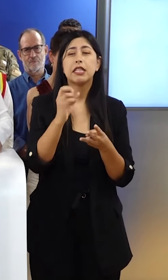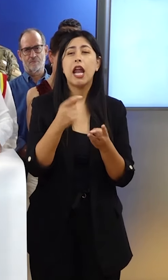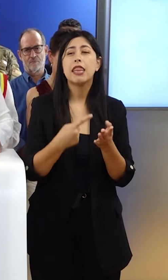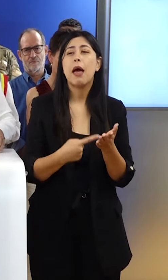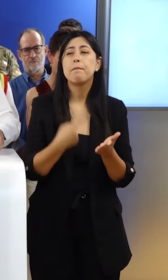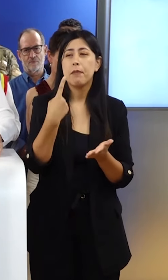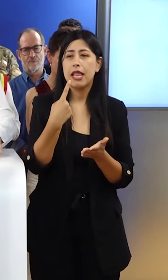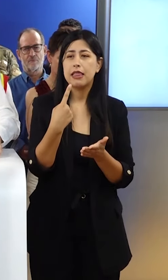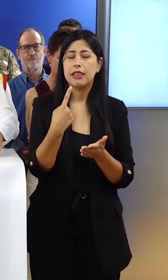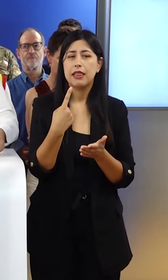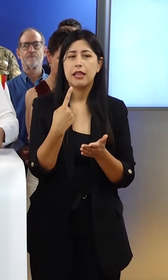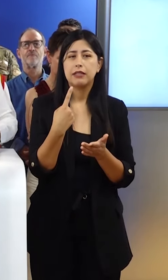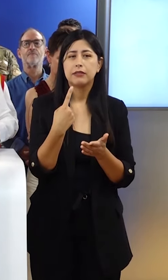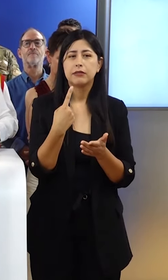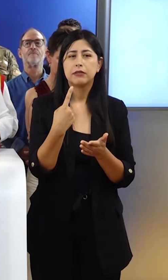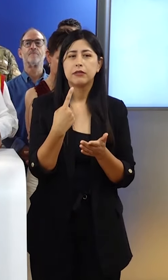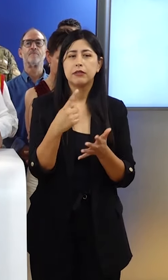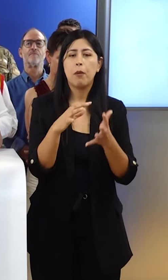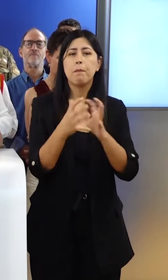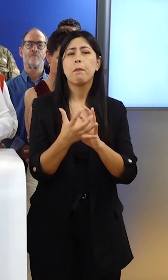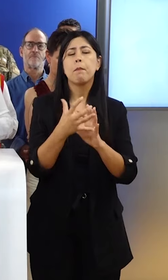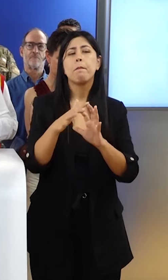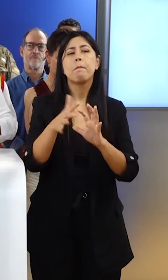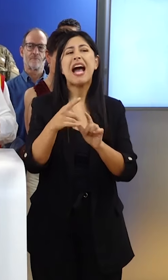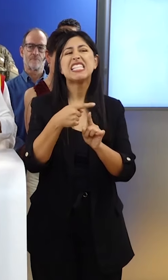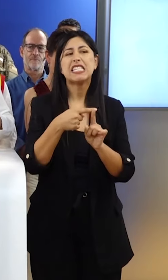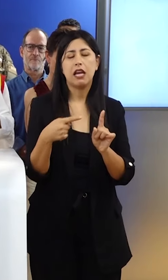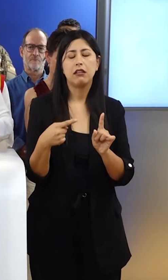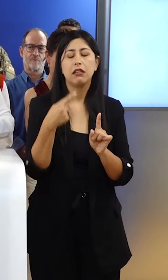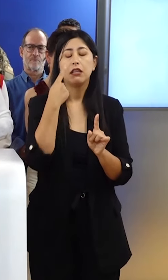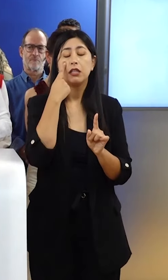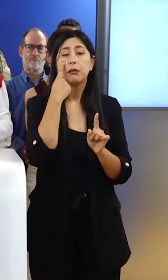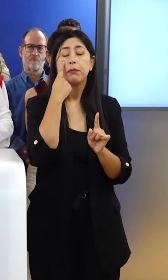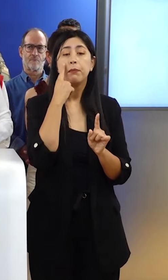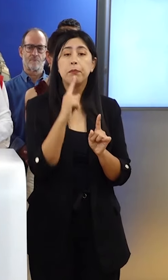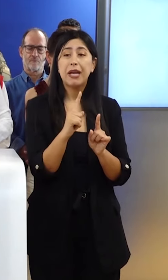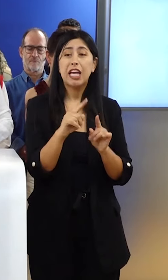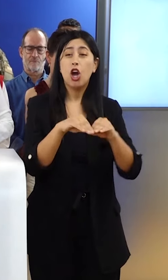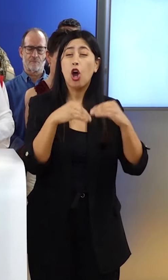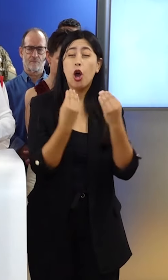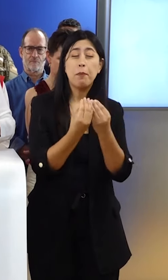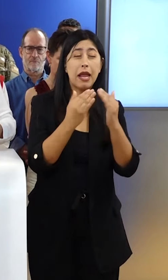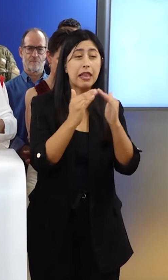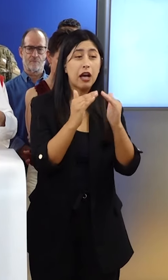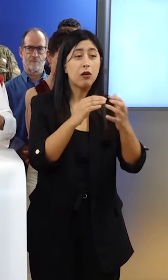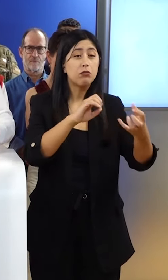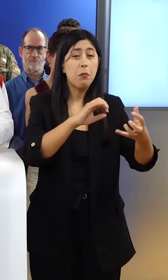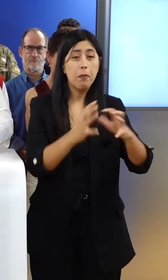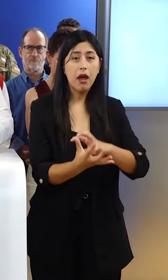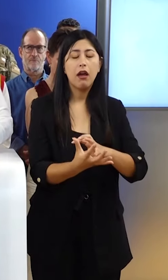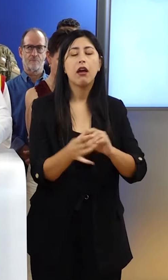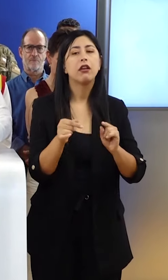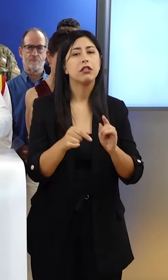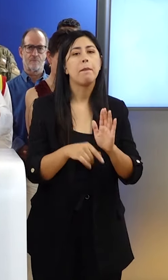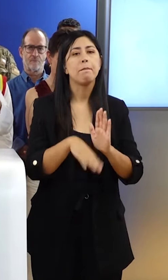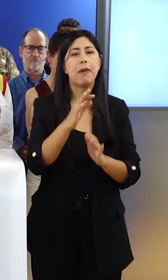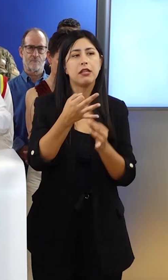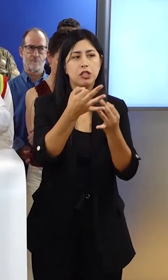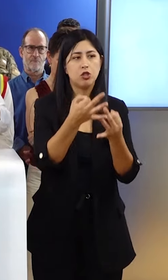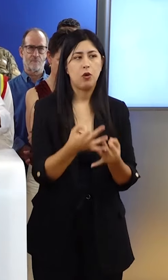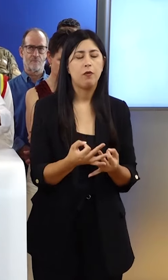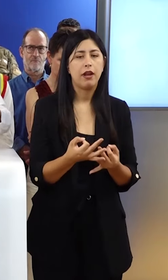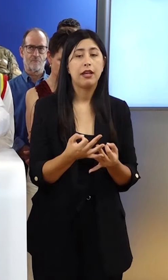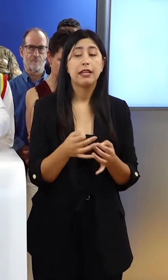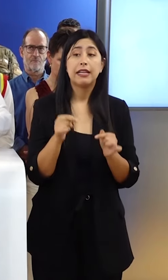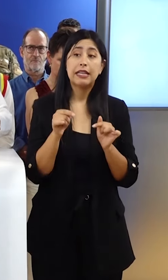eh con eh daño parcial pero en términos de pérdida completa de viviendas tenemos cifras mayores y por lo tanto en la